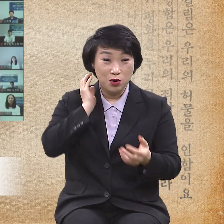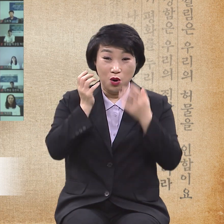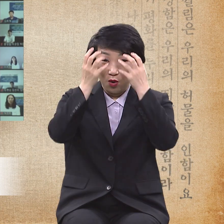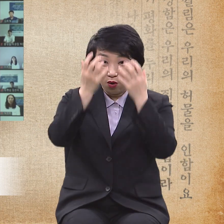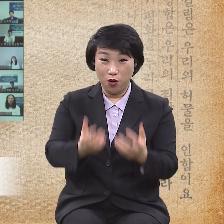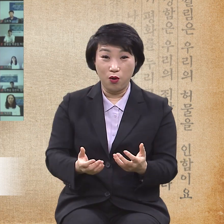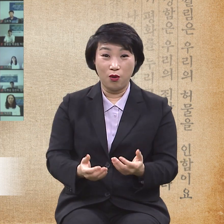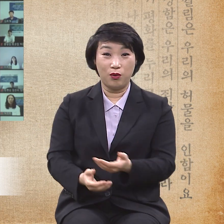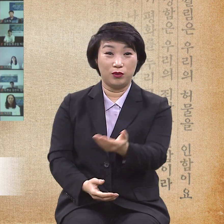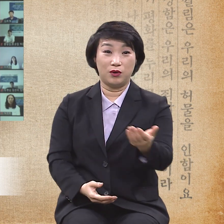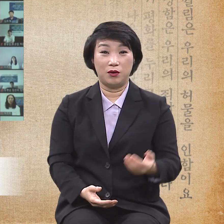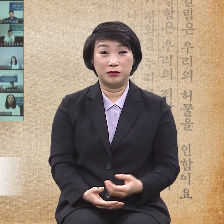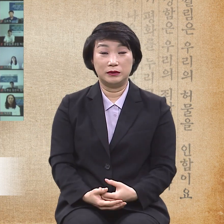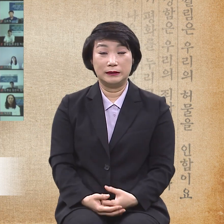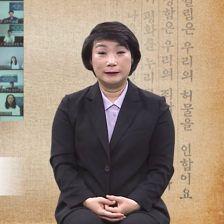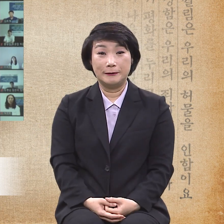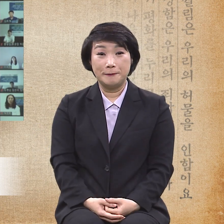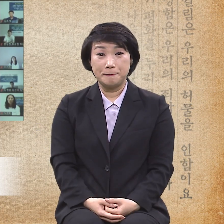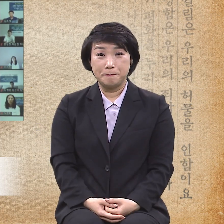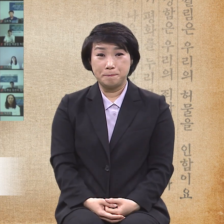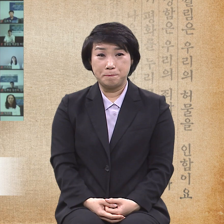상상이 잘 안 된다니까.